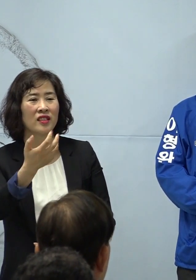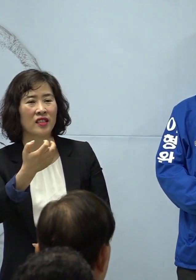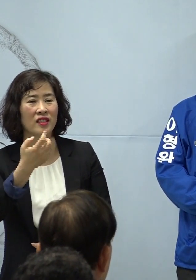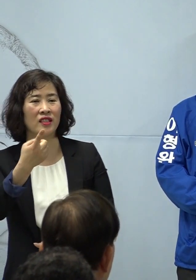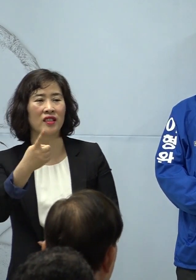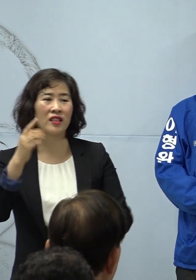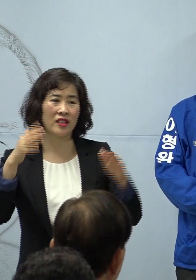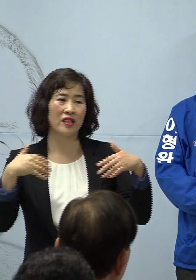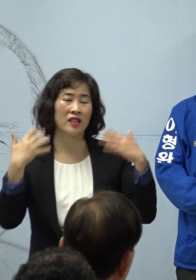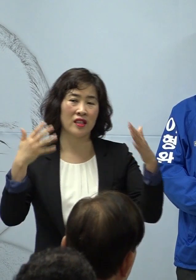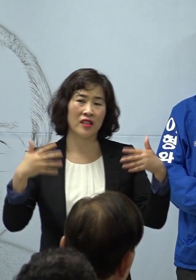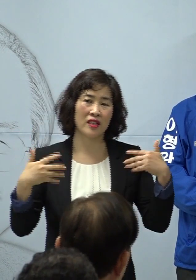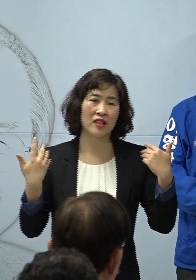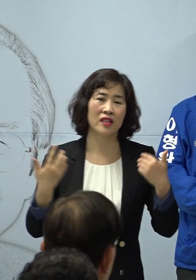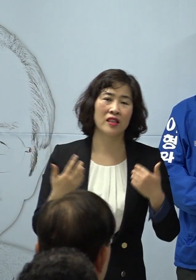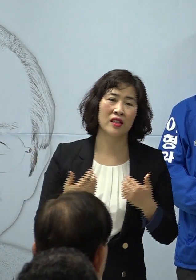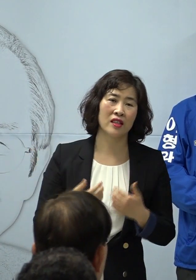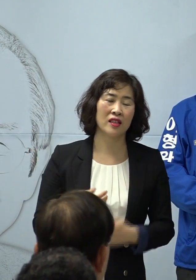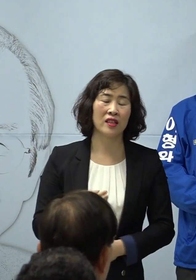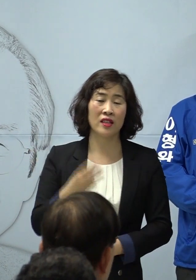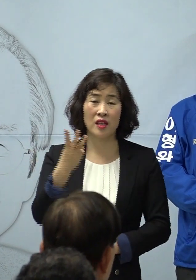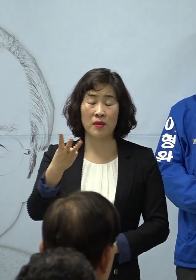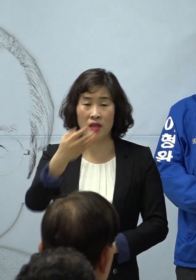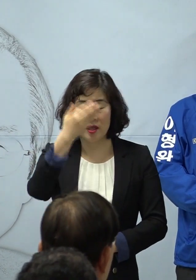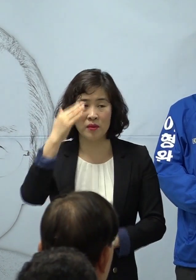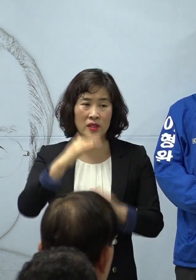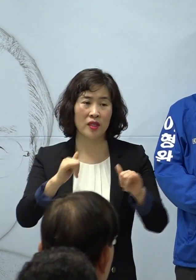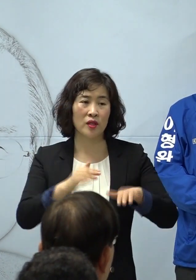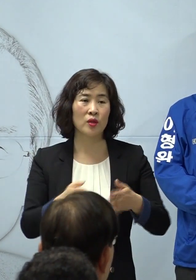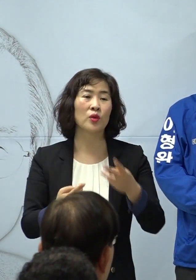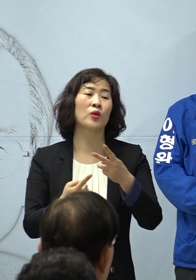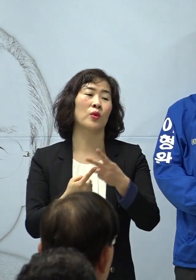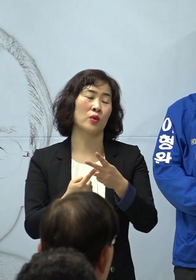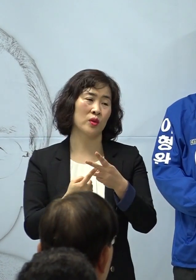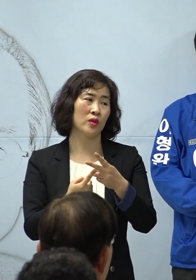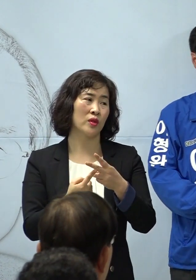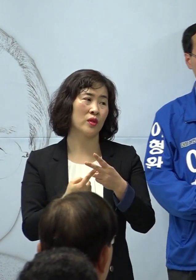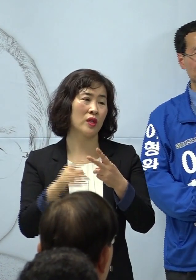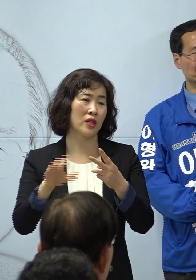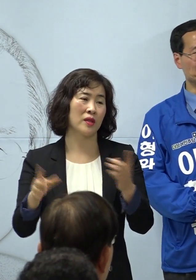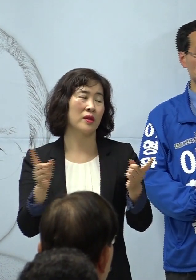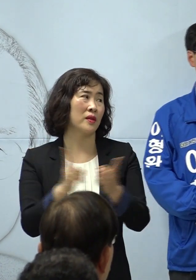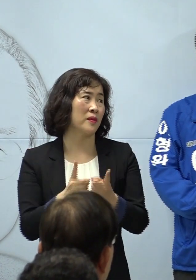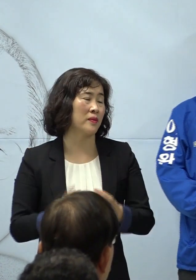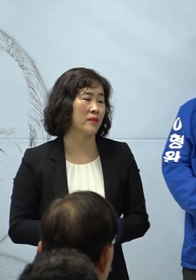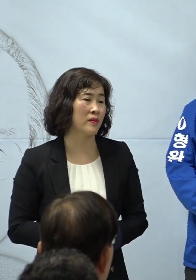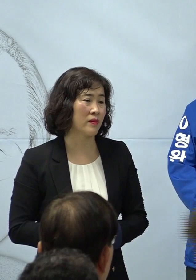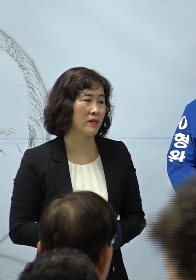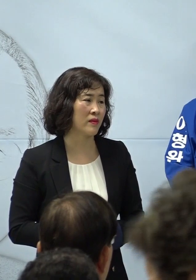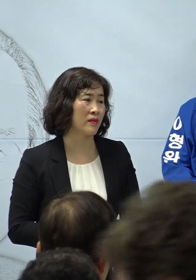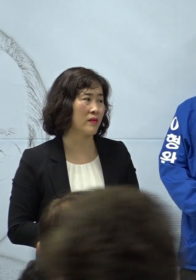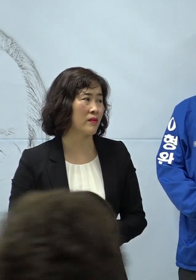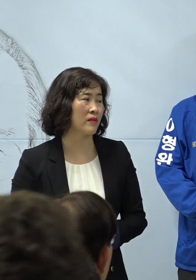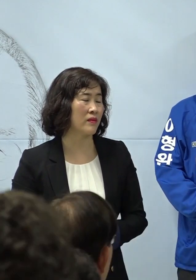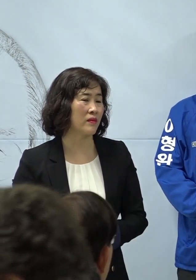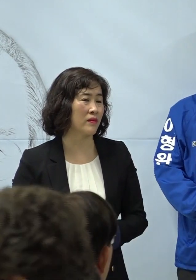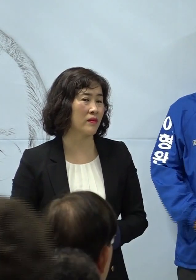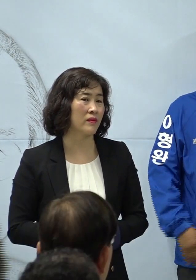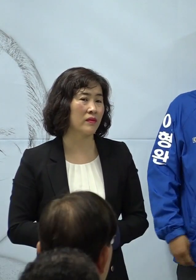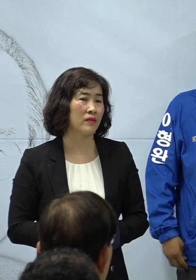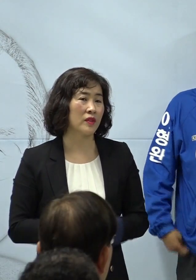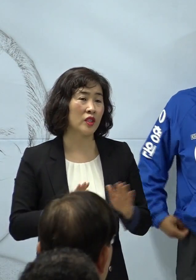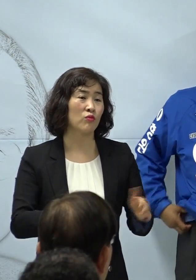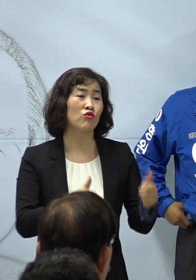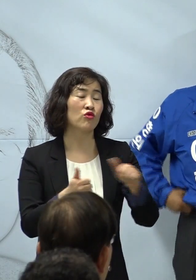1980년 가을쯤 됐습니다. 새 젊은 청년이 전남 도청에서 만납니다. 지금은